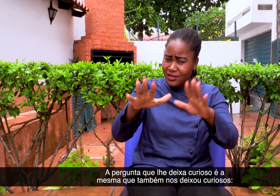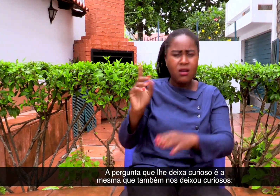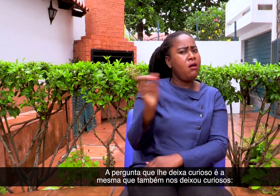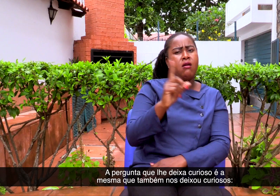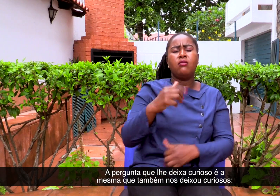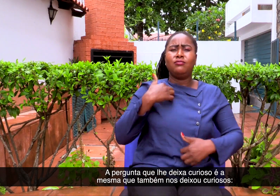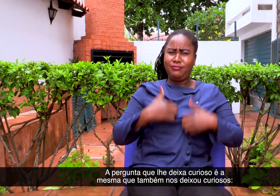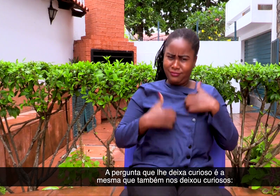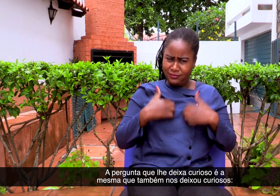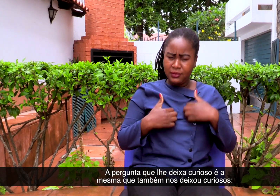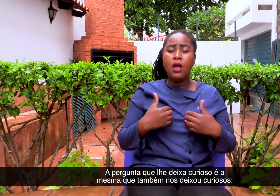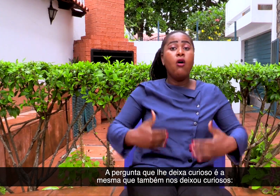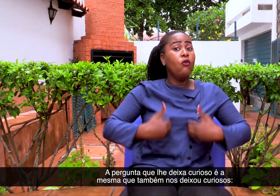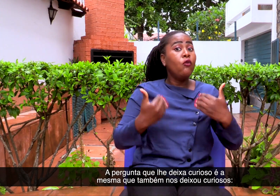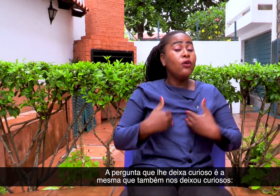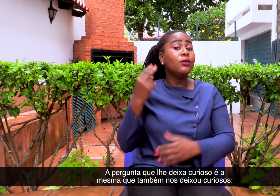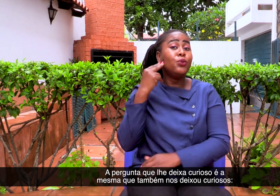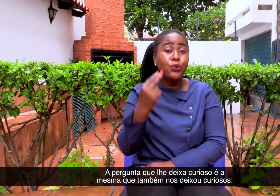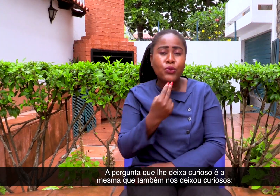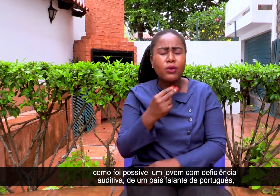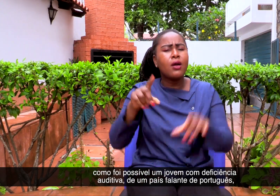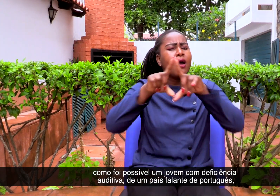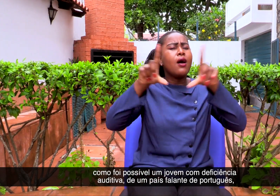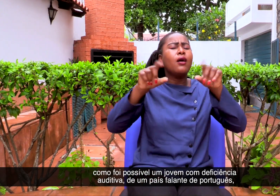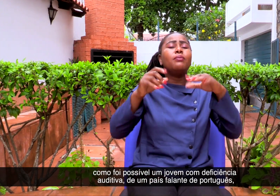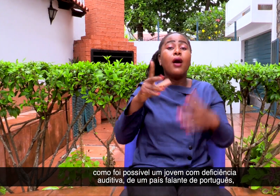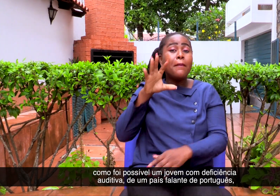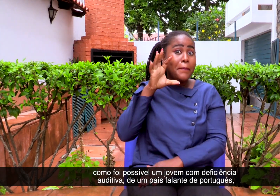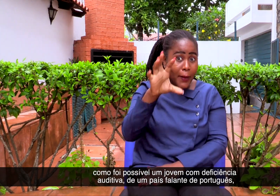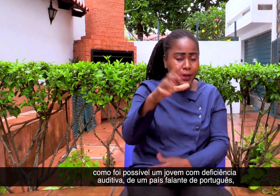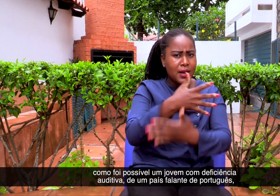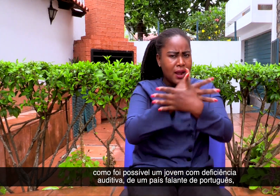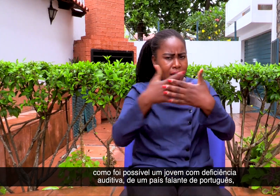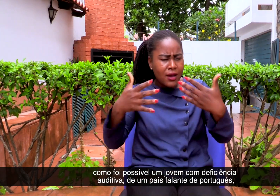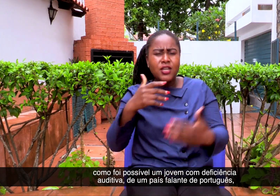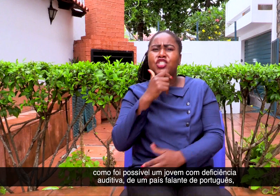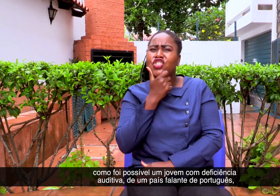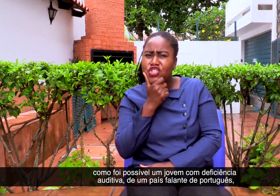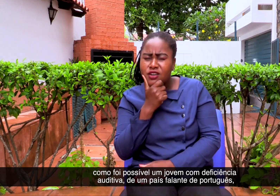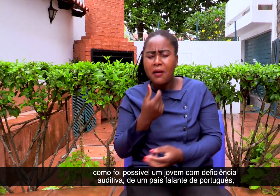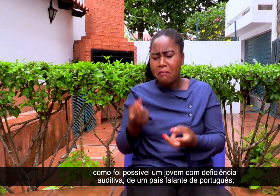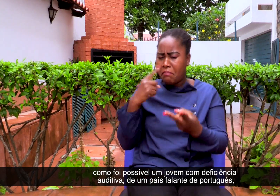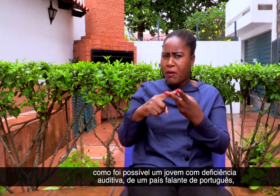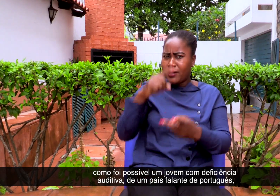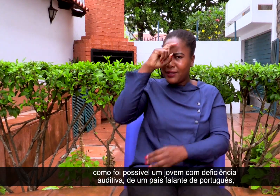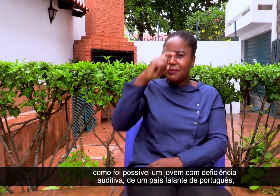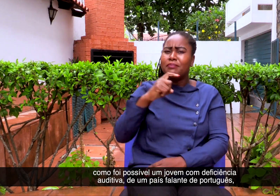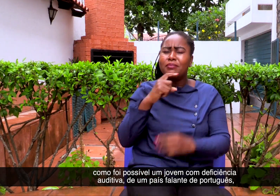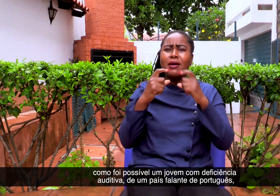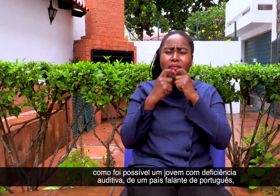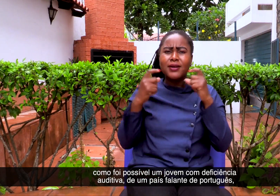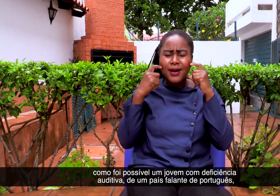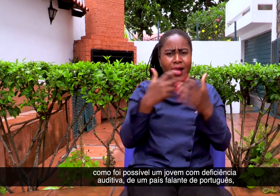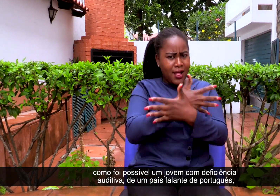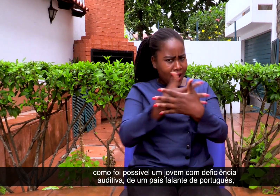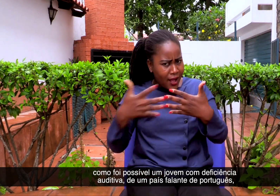é a mesma que também nos deixou curiosos. Como foi possível um jovem com deficiência auditiva de um